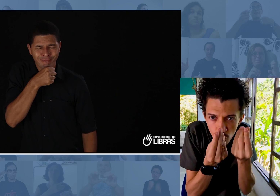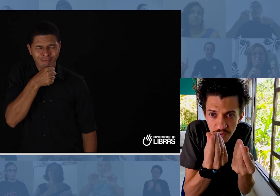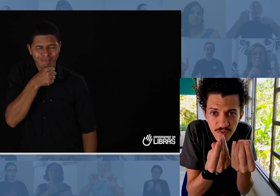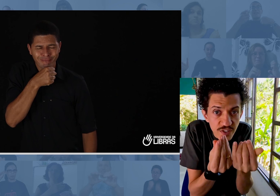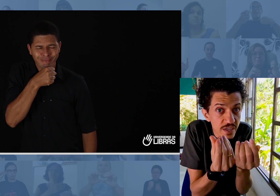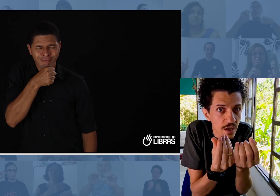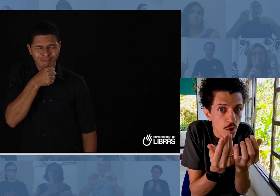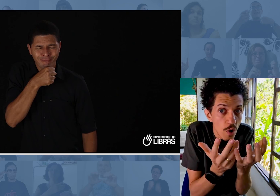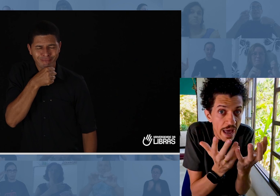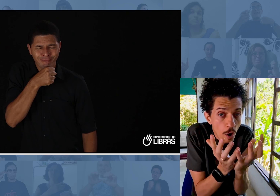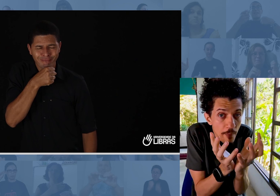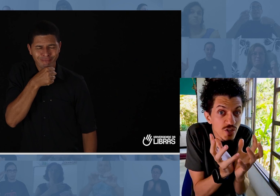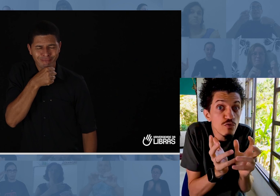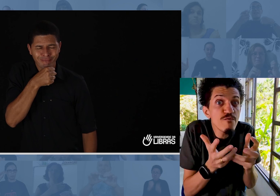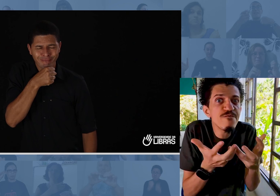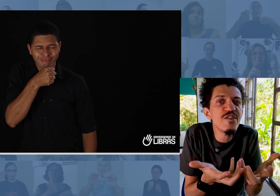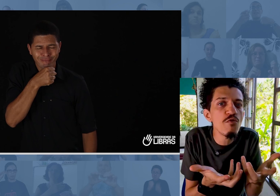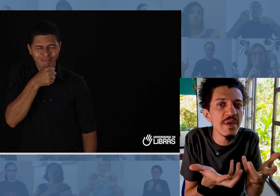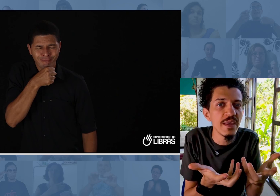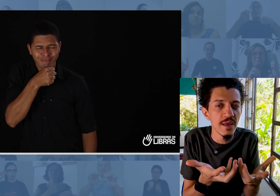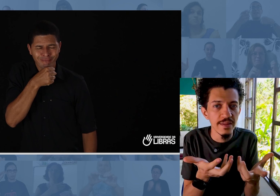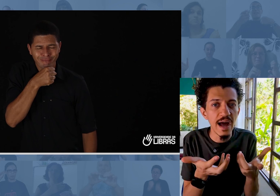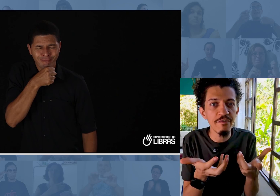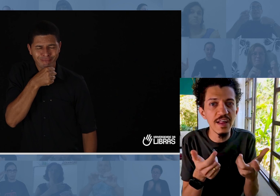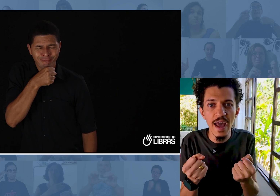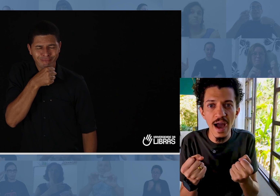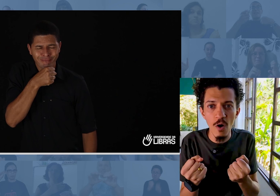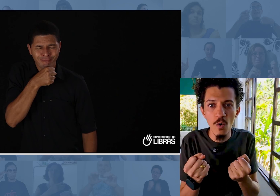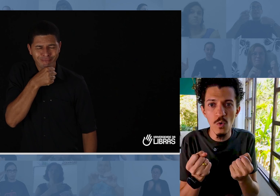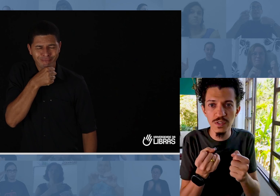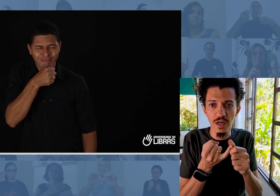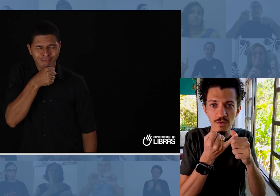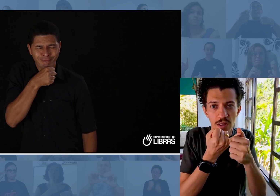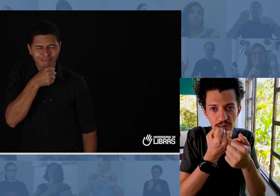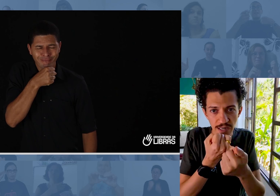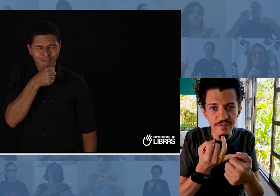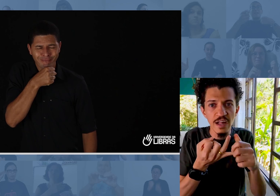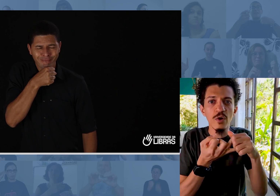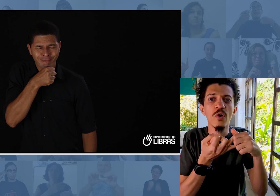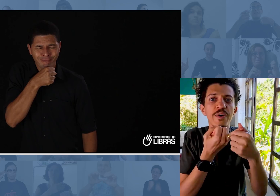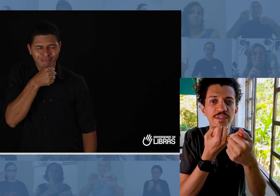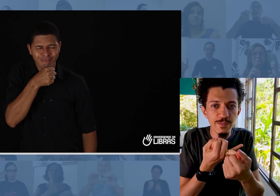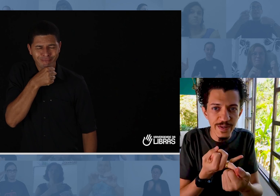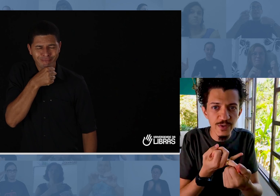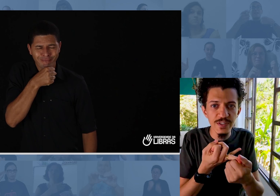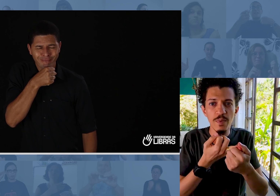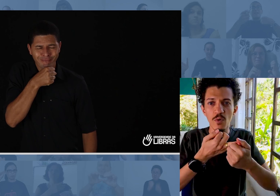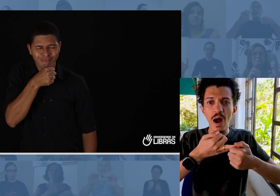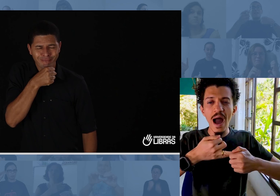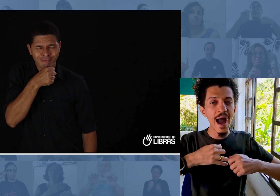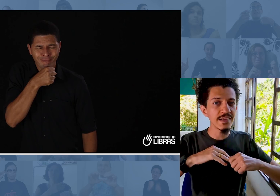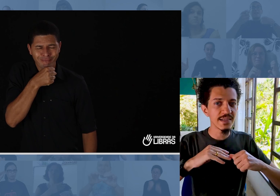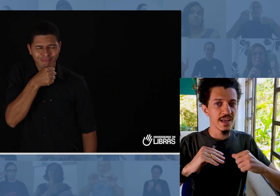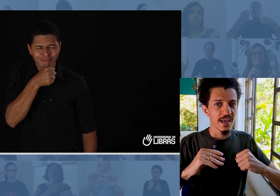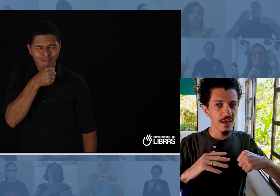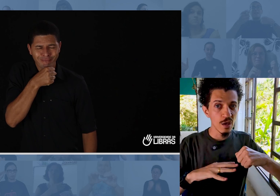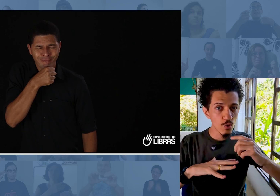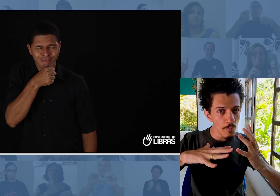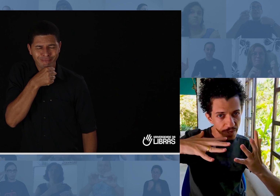se fosse realmente um filme da vida real, usando classificadores, expressões não manuais, e como que